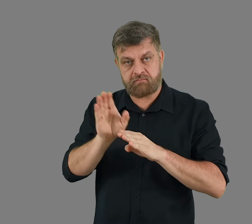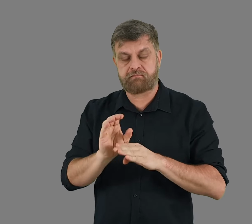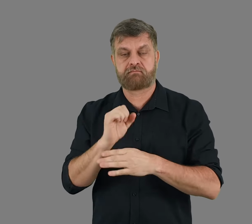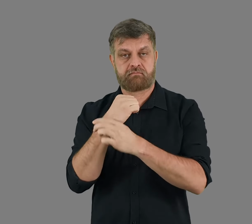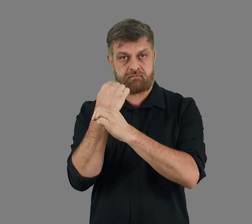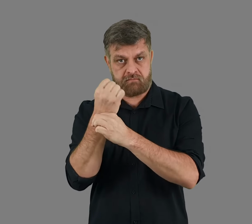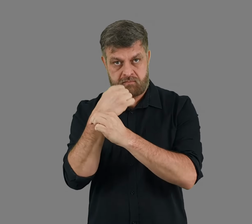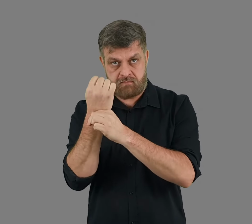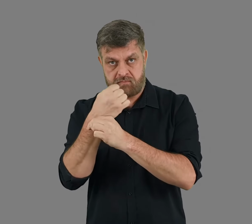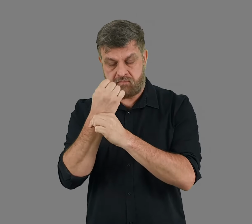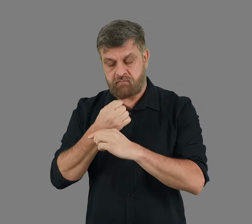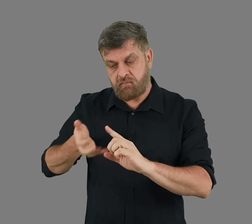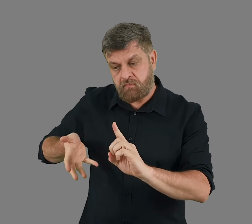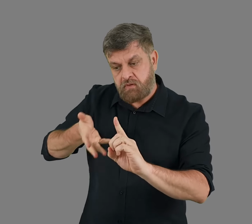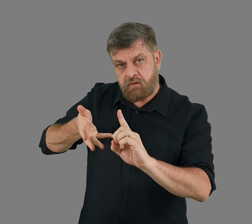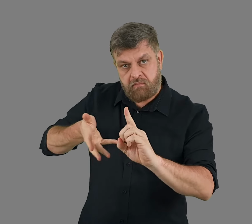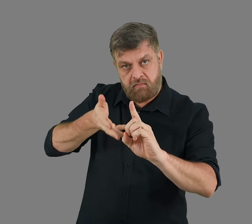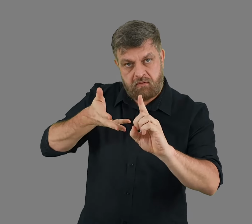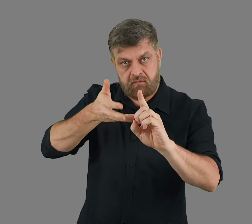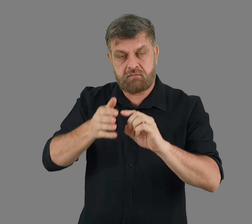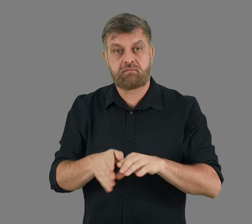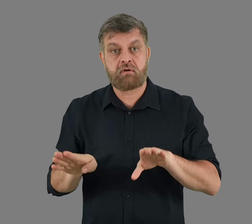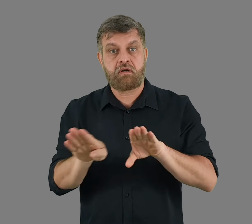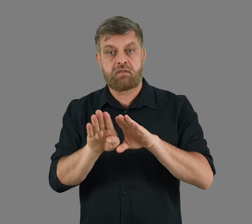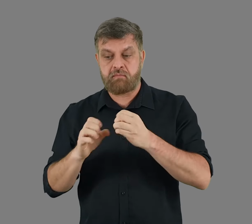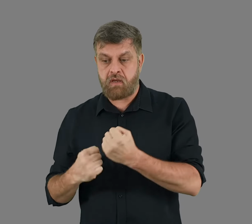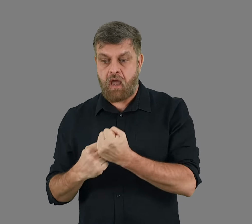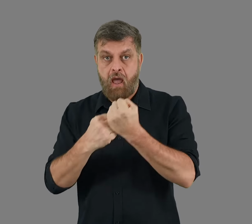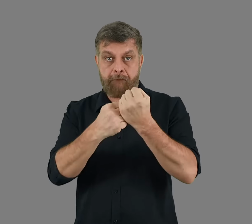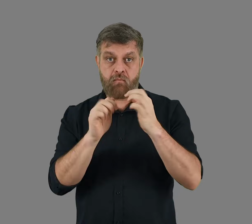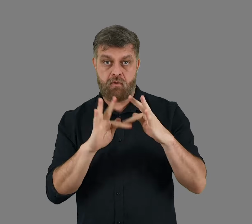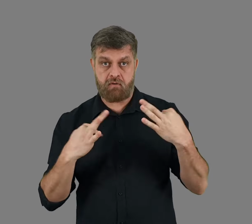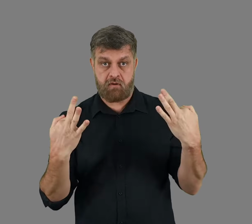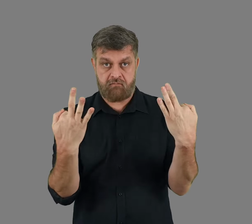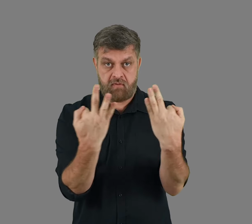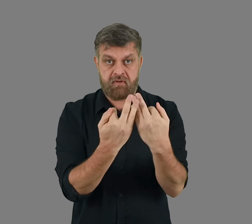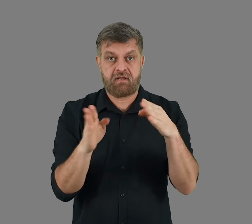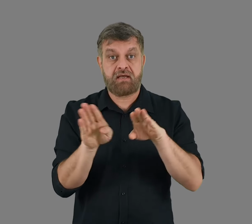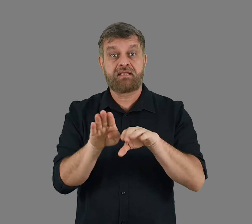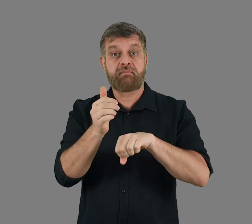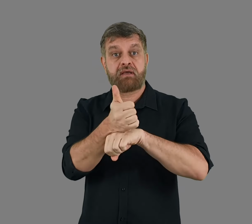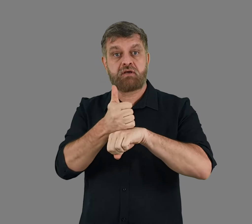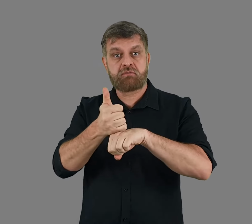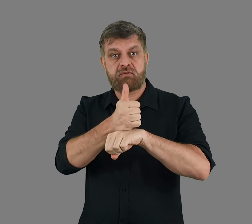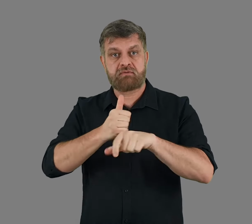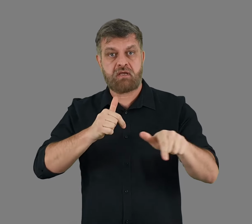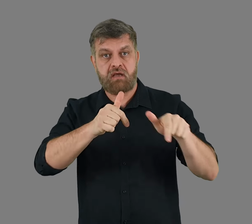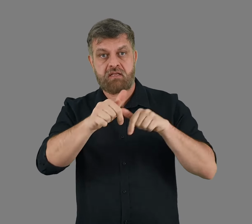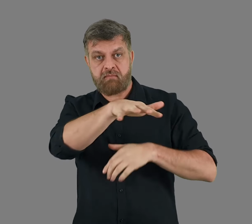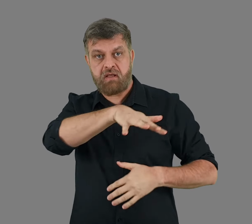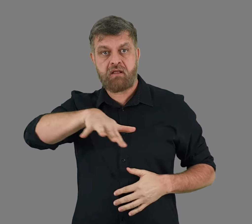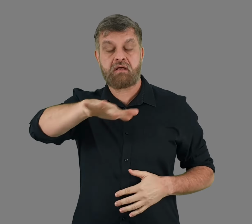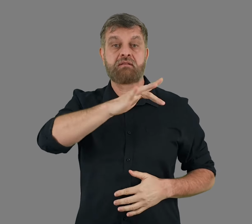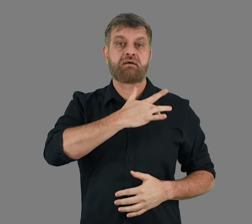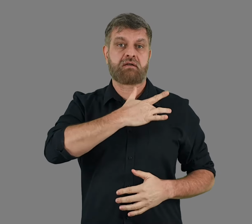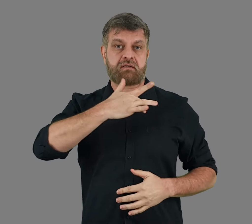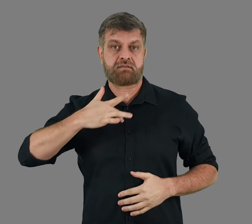dessas pessoas, oferecendo suporte para seus familiares e para os profissionais que trabalham na área da saúde, educação